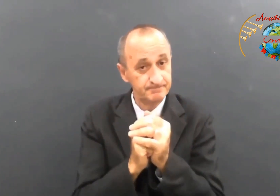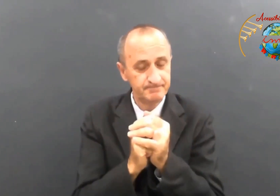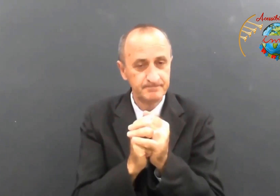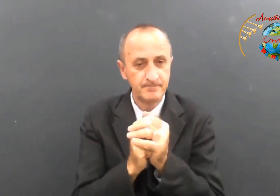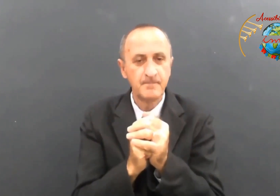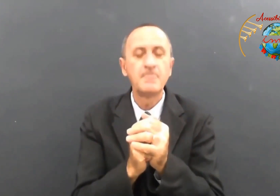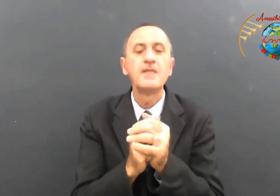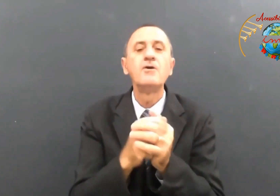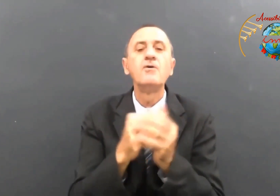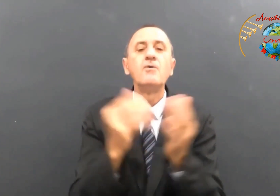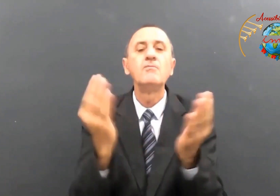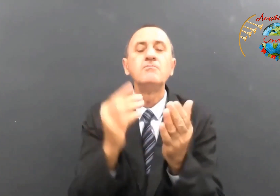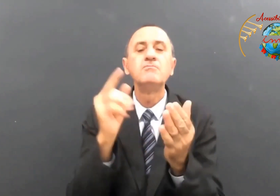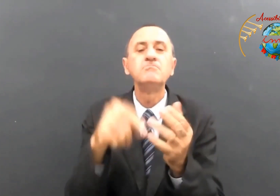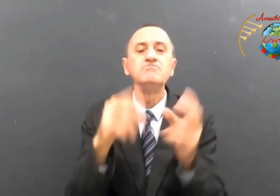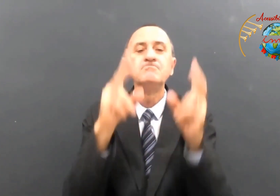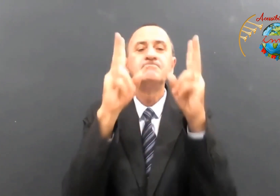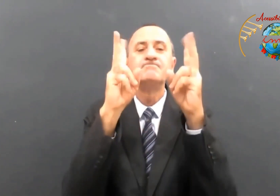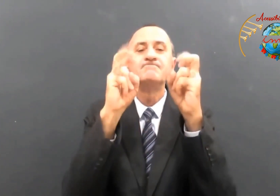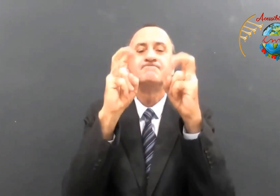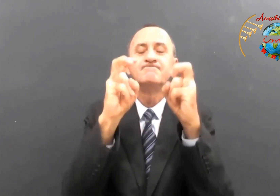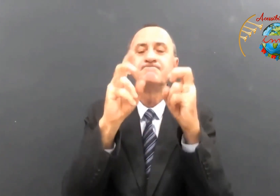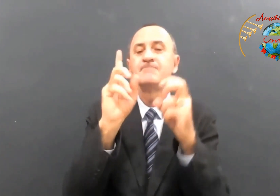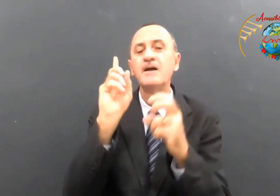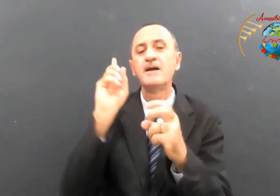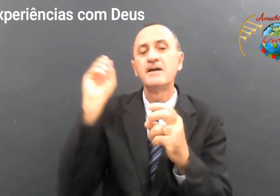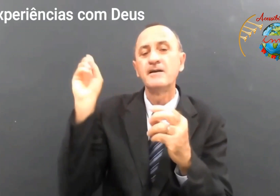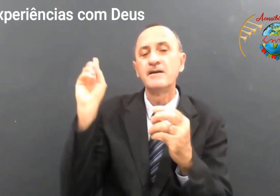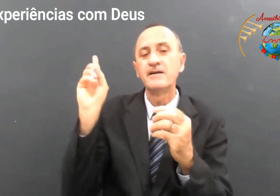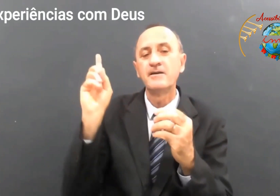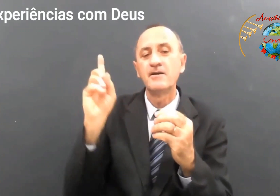nossa mensagem aqui, olha, experiências com Deus.